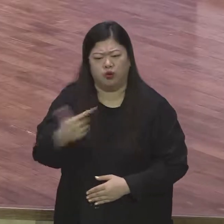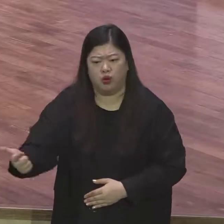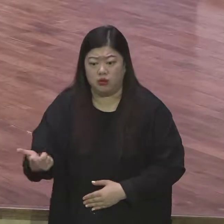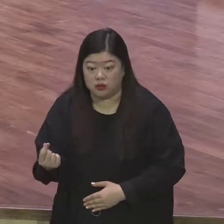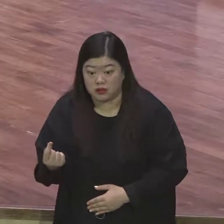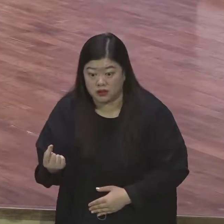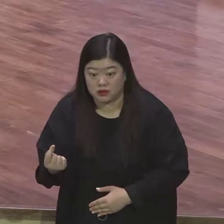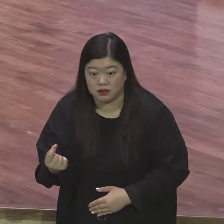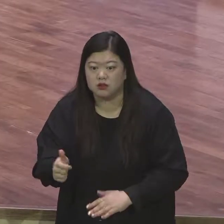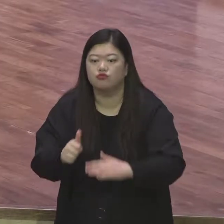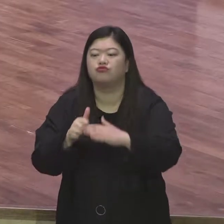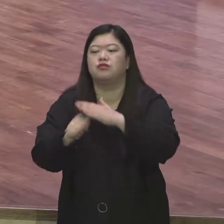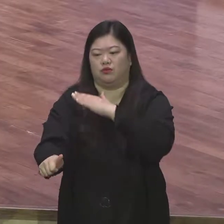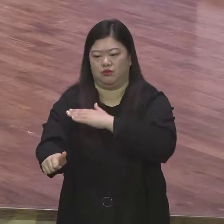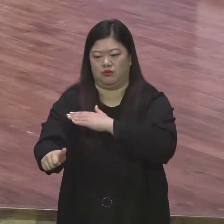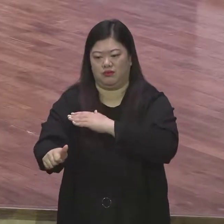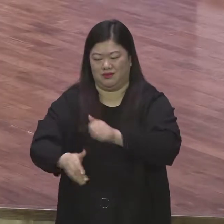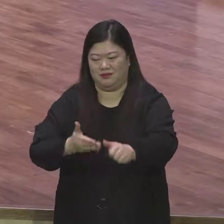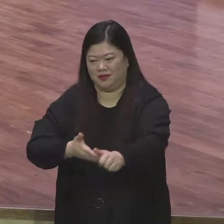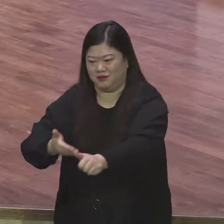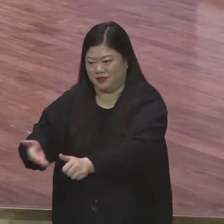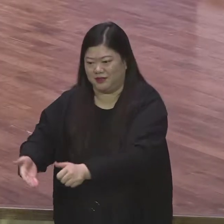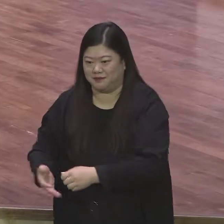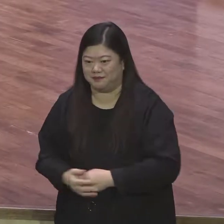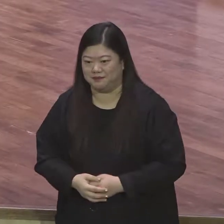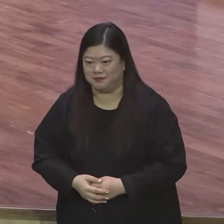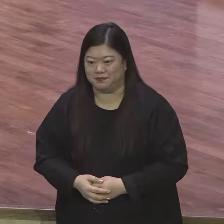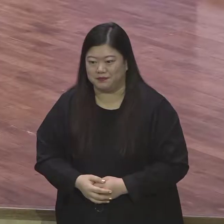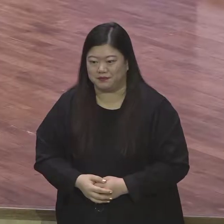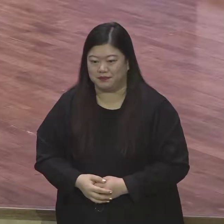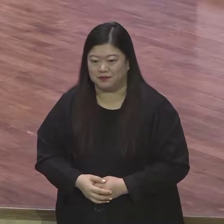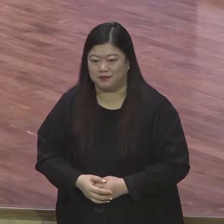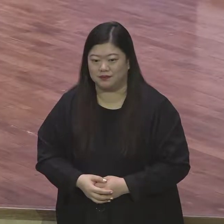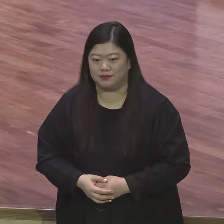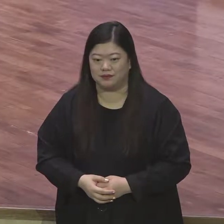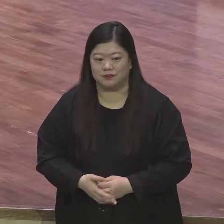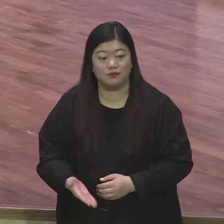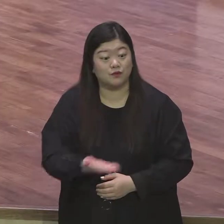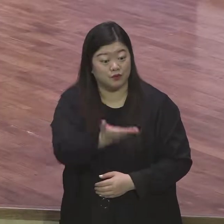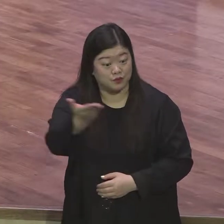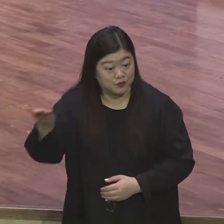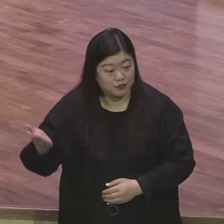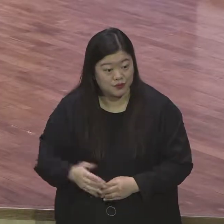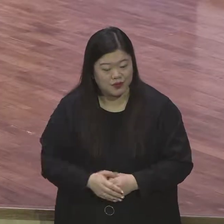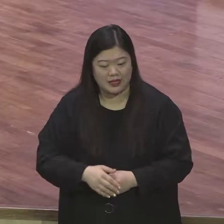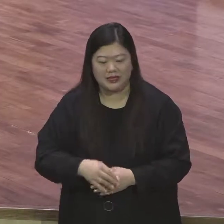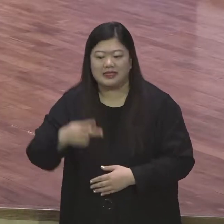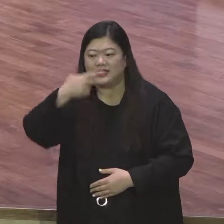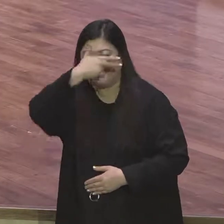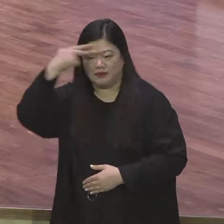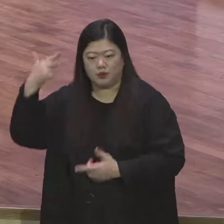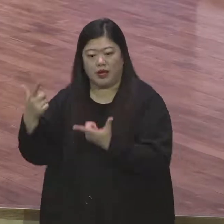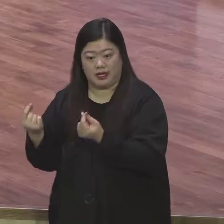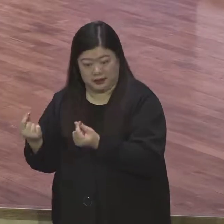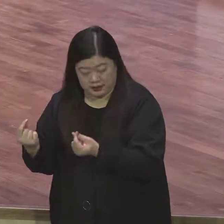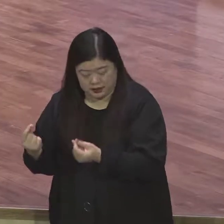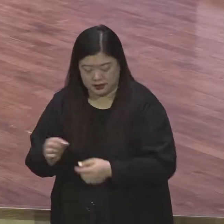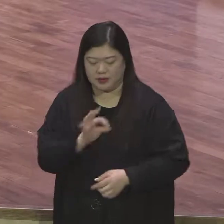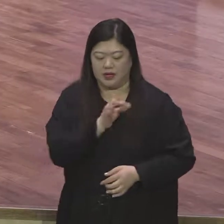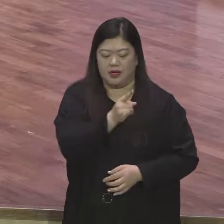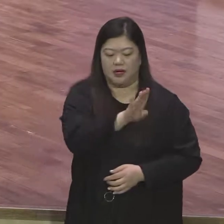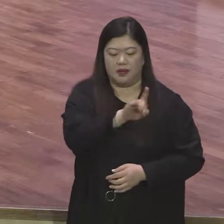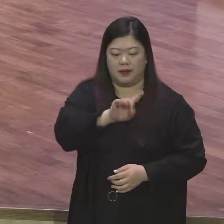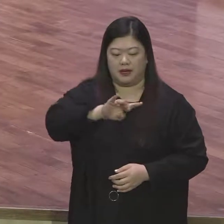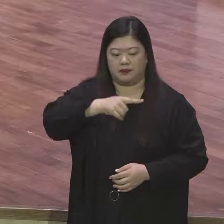것을 기억하시기 바랍니다. 영계 모든 성도들 한 사람 빠짐없이 이 시대의 디모데와 같이 에바브로